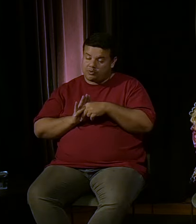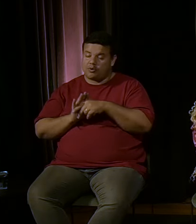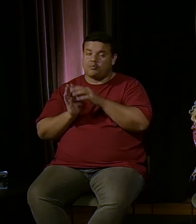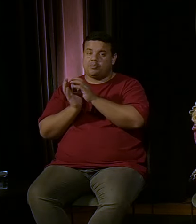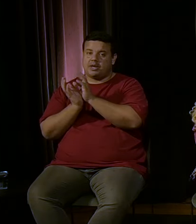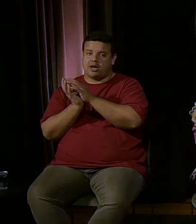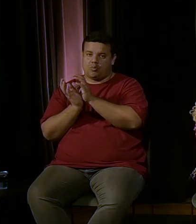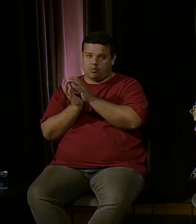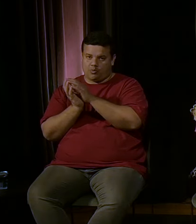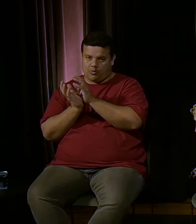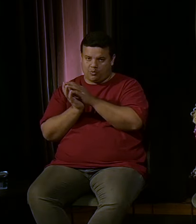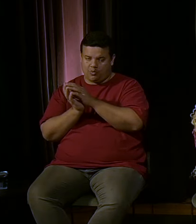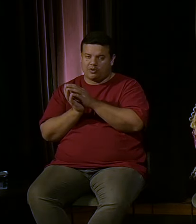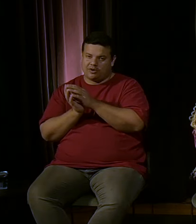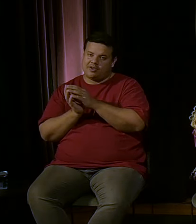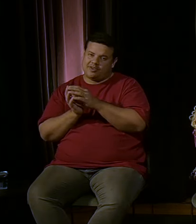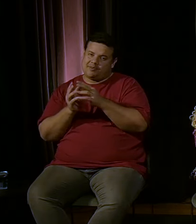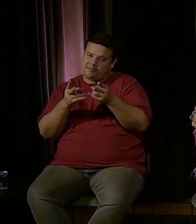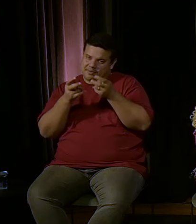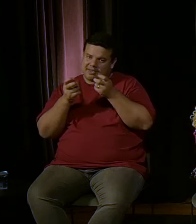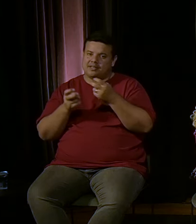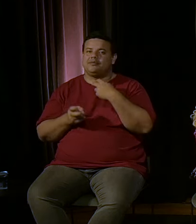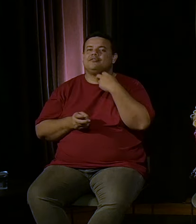meu sotaque. Mas